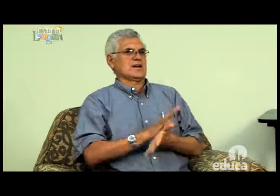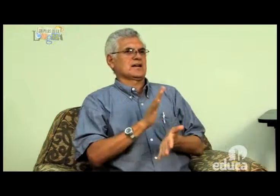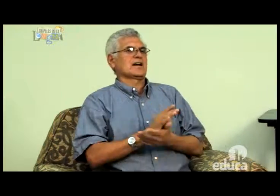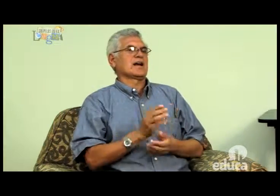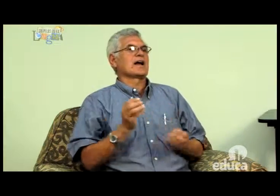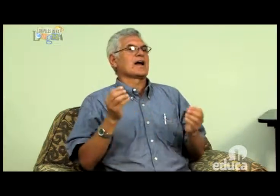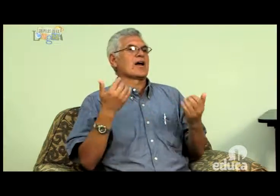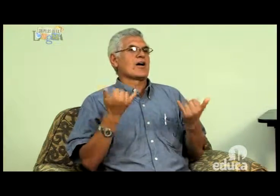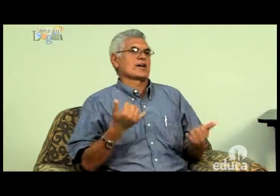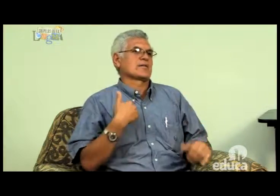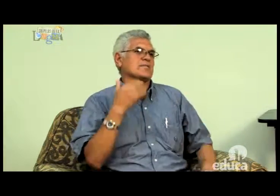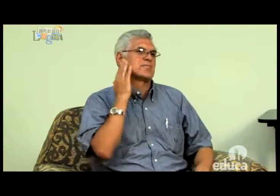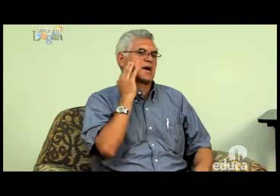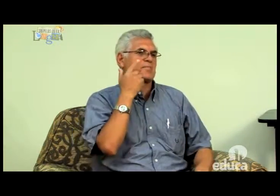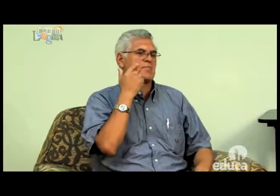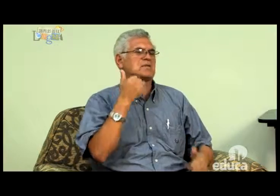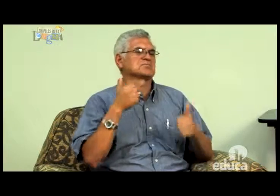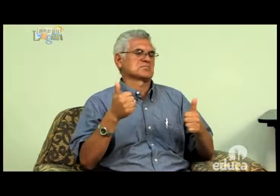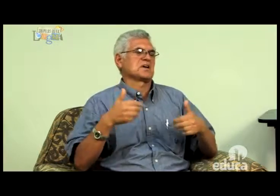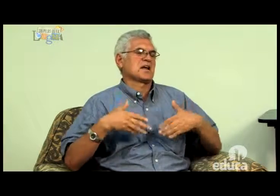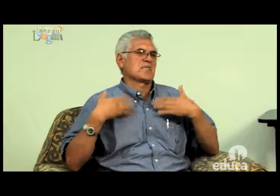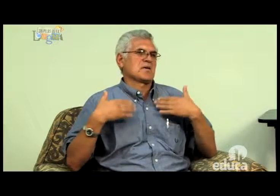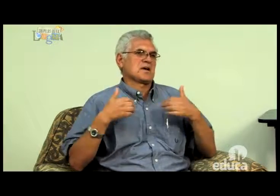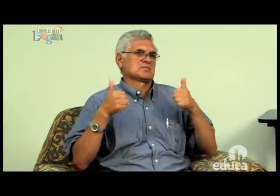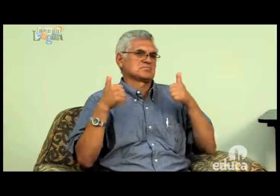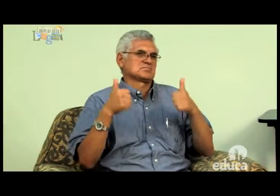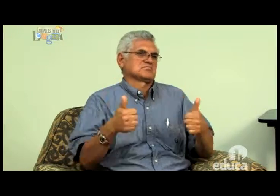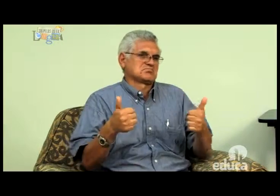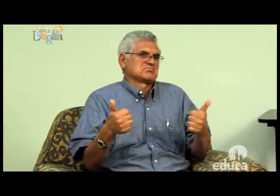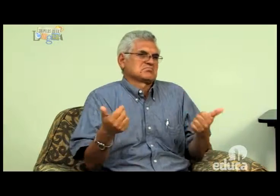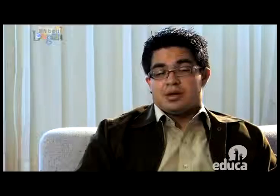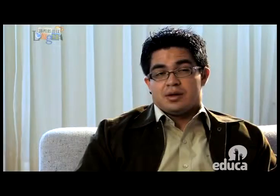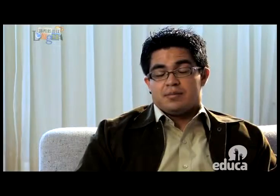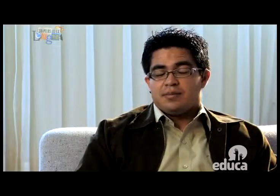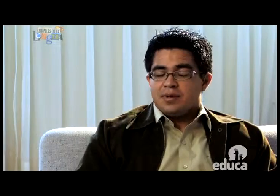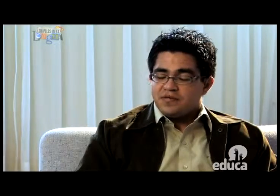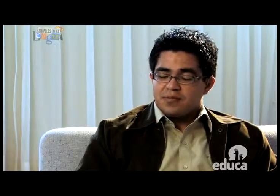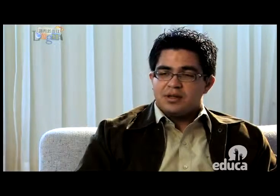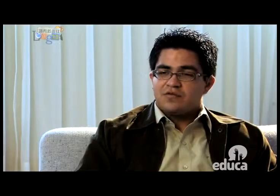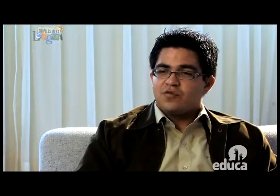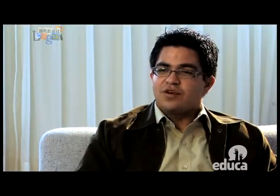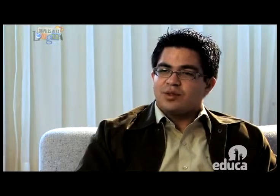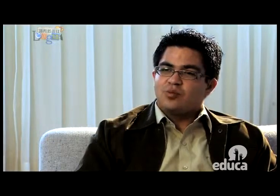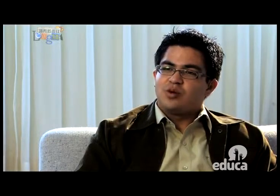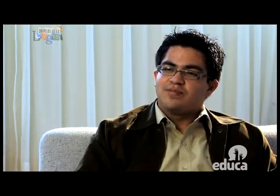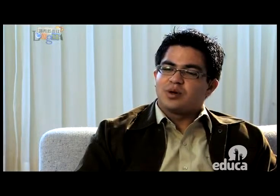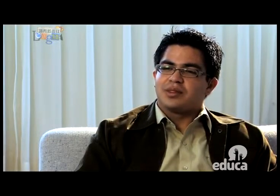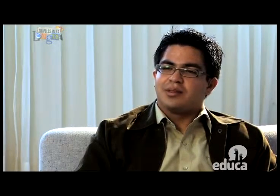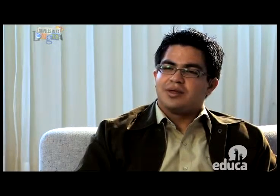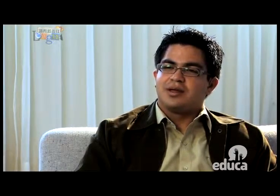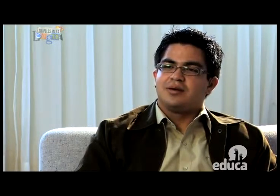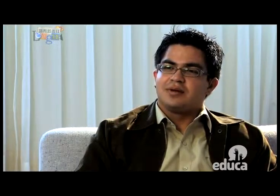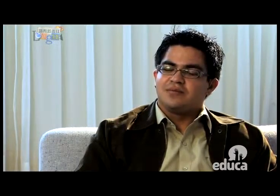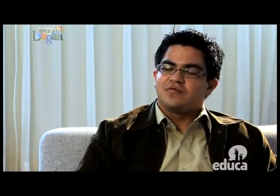Mis padres estaban muy contentos que yo pudiera estudiar. Mi familia fue un factor muy importante en mi